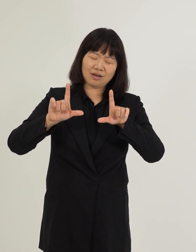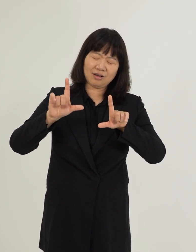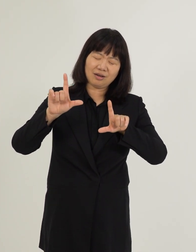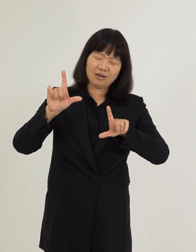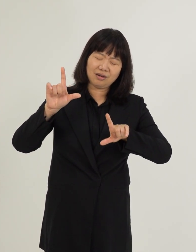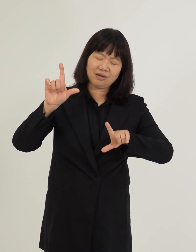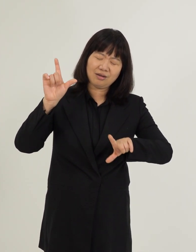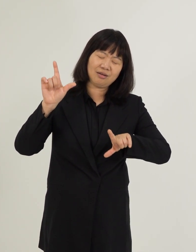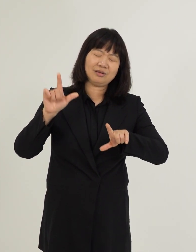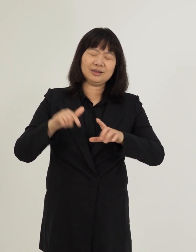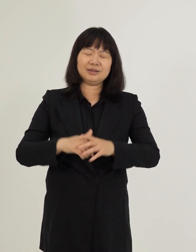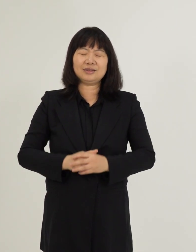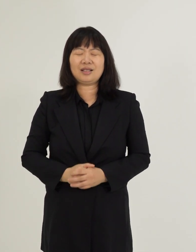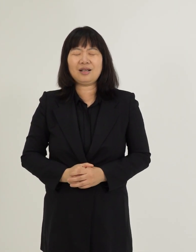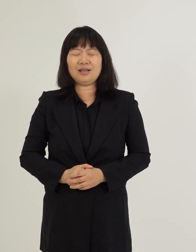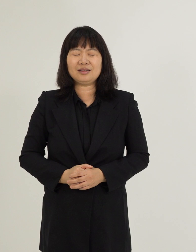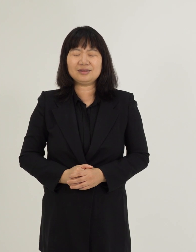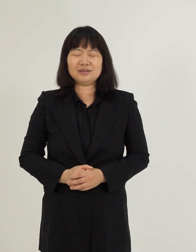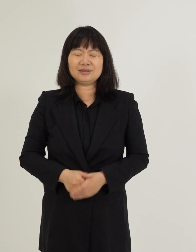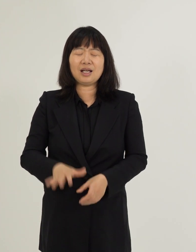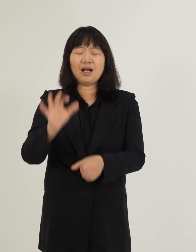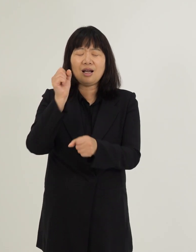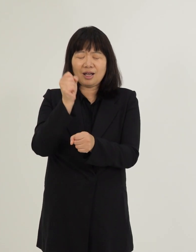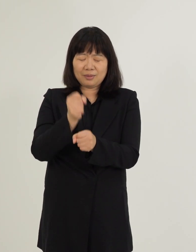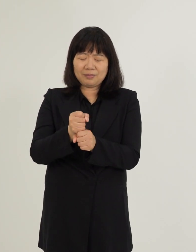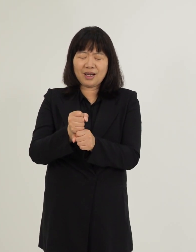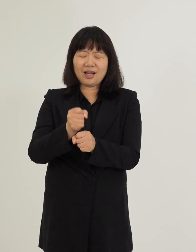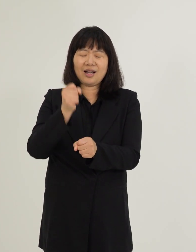주님의 영상